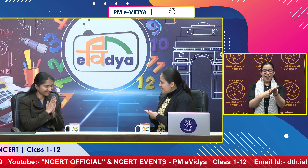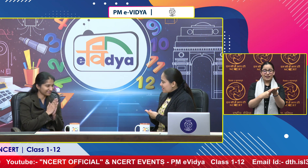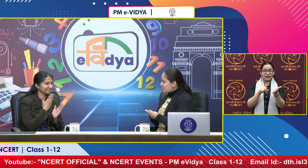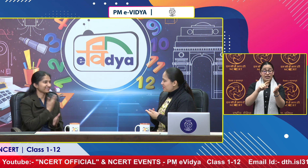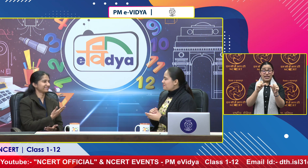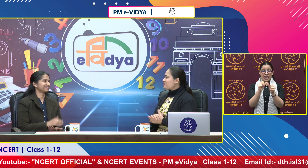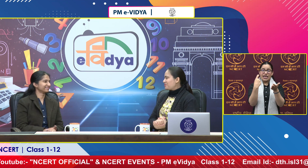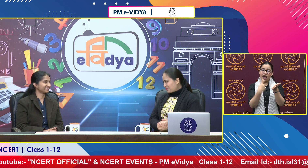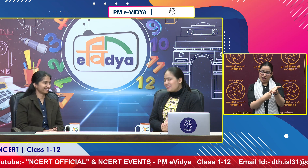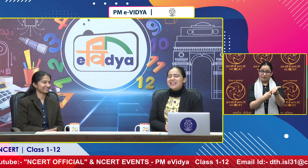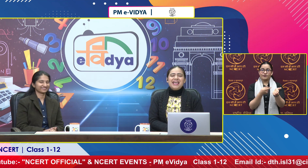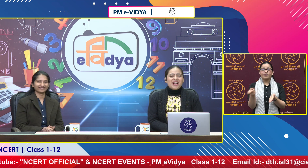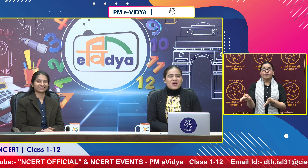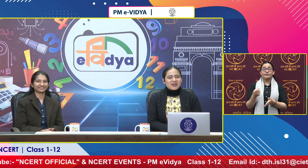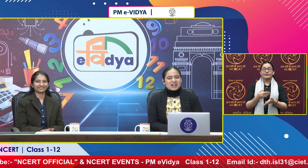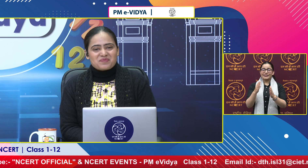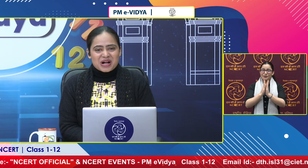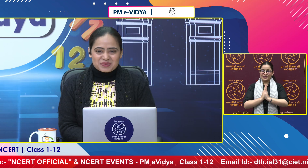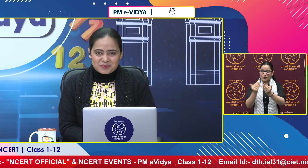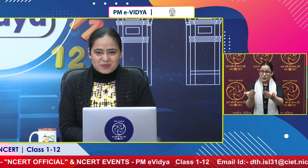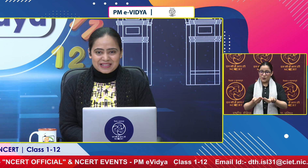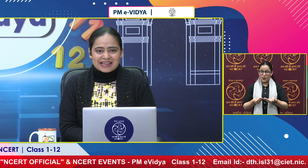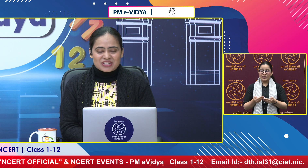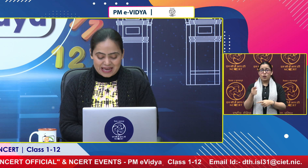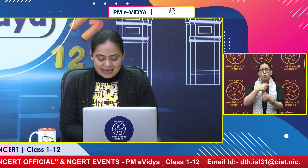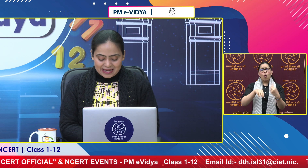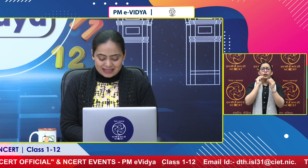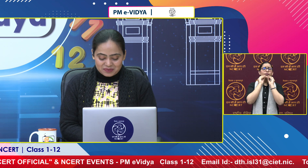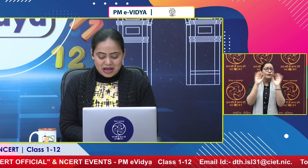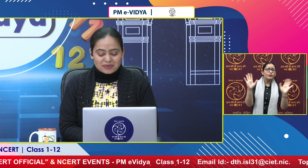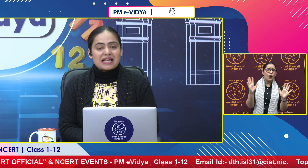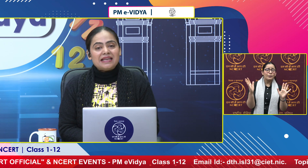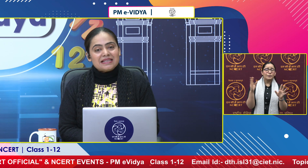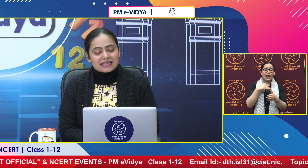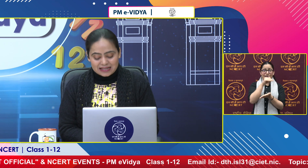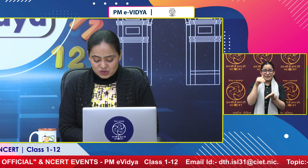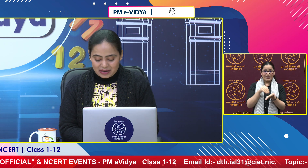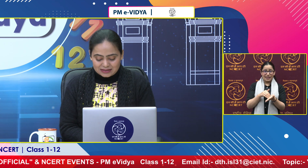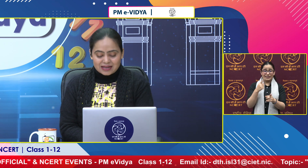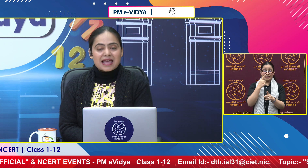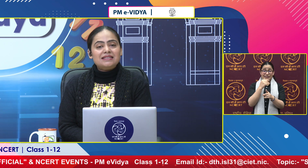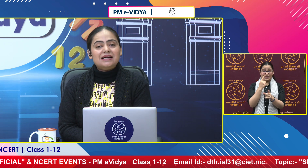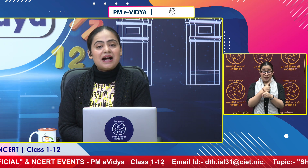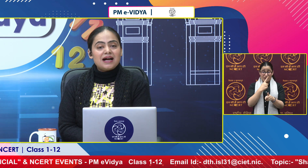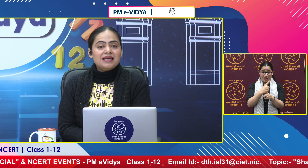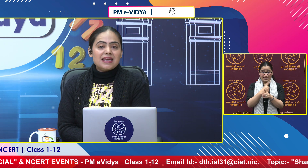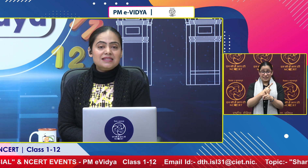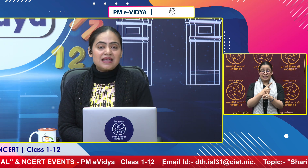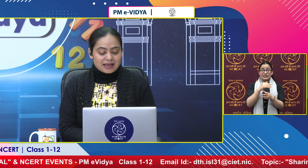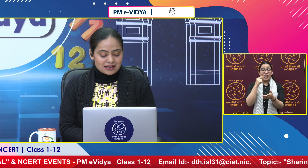and welcome to the session. और हम आप सबको बताना चाहेंगे दैट मैम इज़ ISL इंस्ट्रक्टर एट